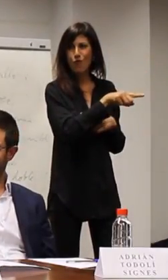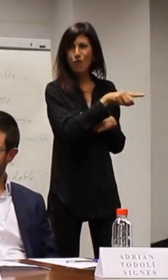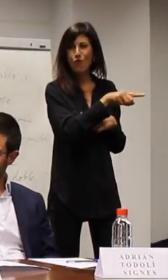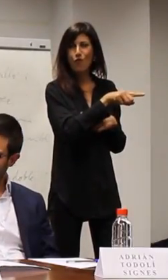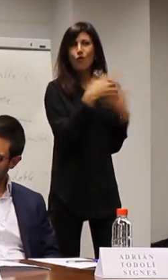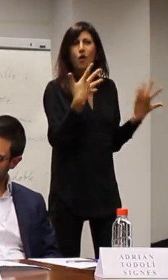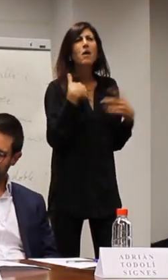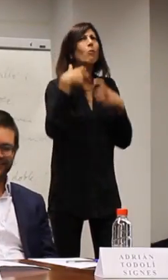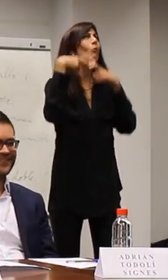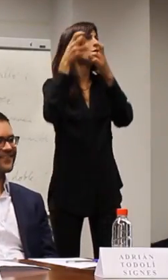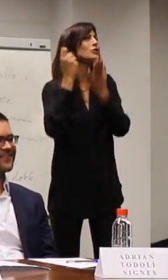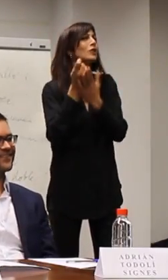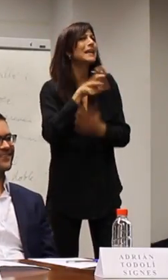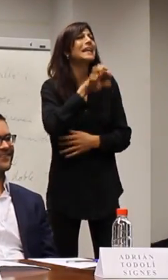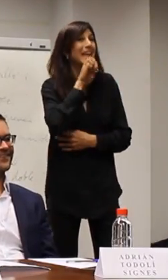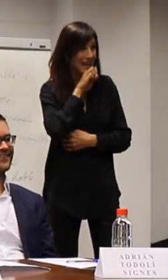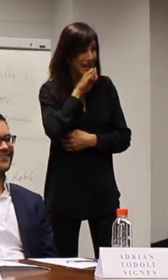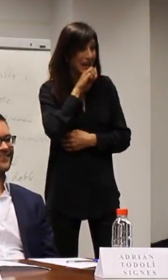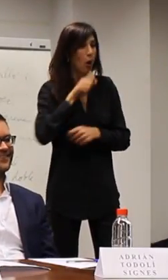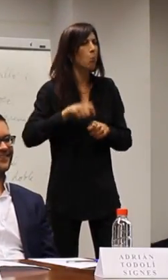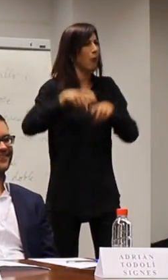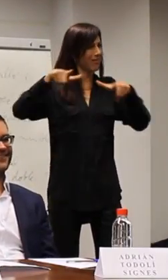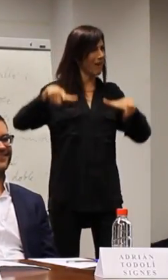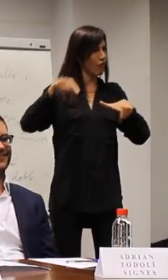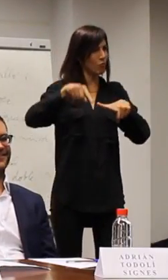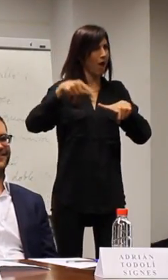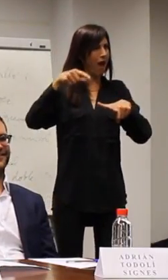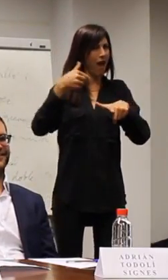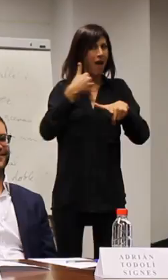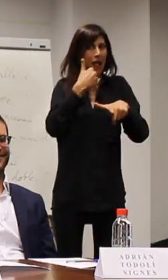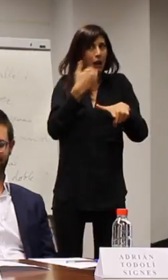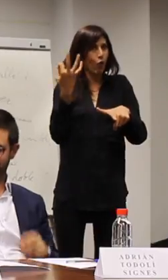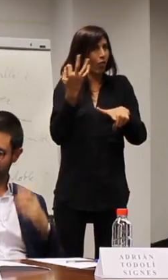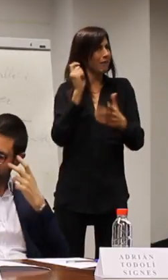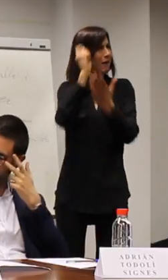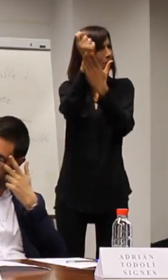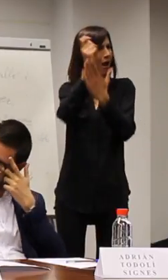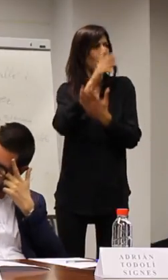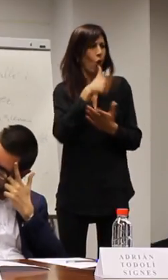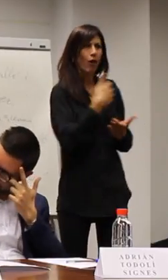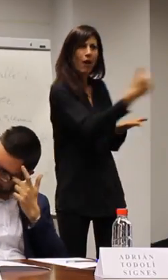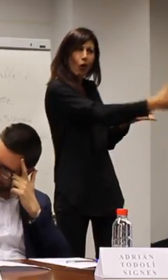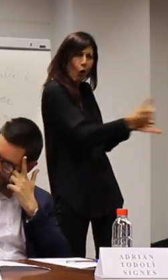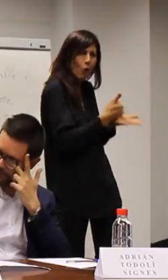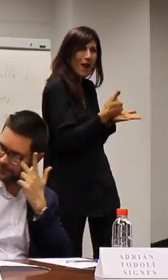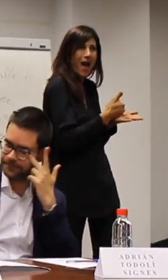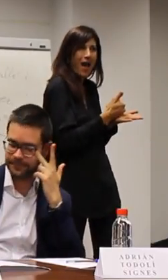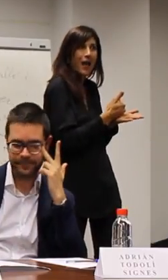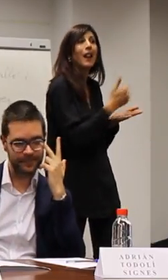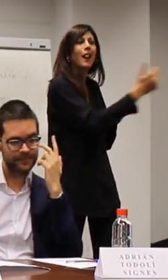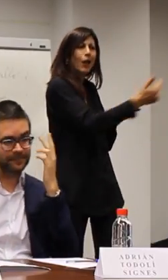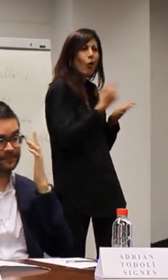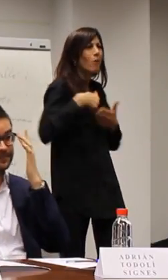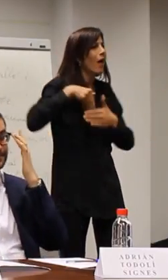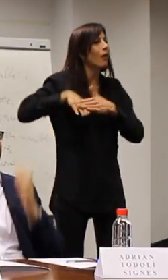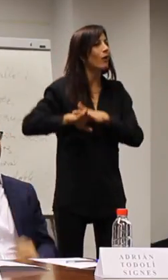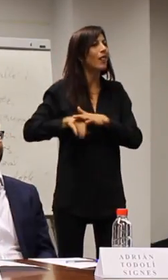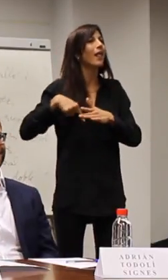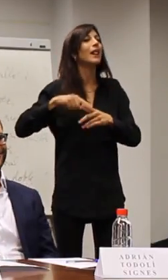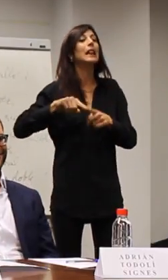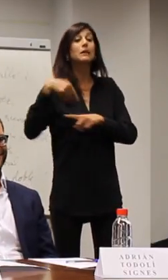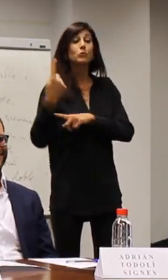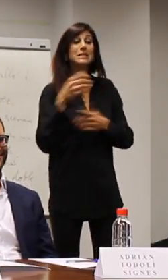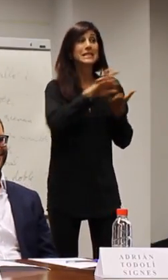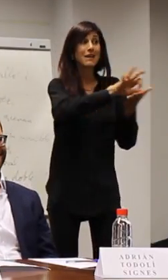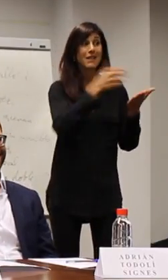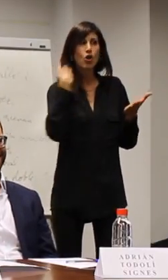paga los impuestos aquí? La plataforma tiene que pagar algo, porque es la que retiene y cobra. Porque esta retiene, cobra y luego le paga cuando el servicio se ha